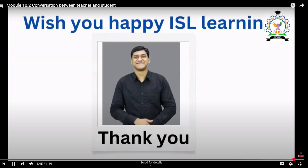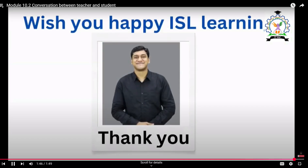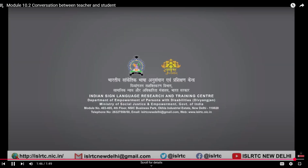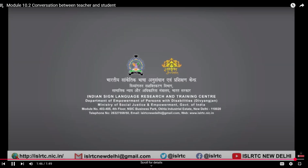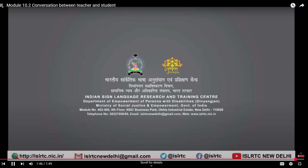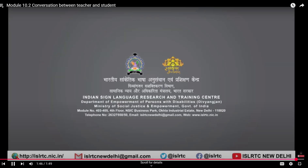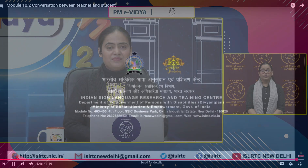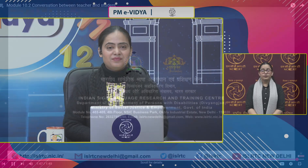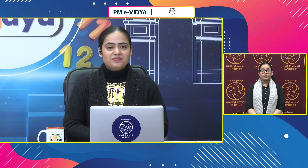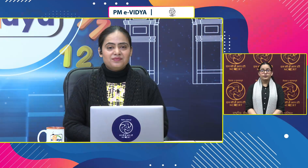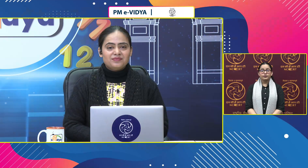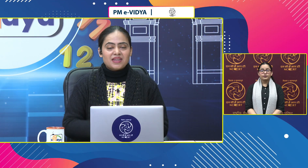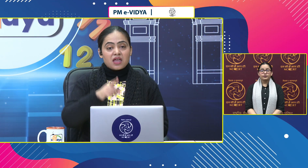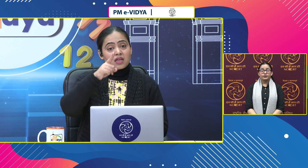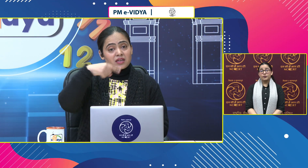धन्यवाद।